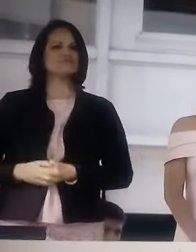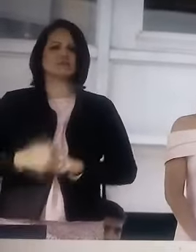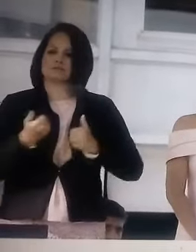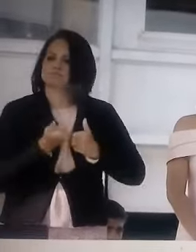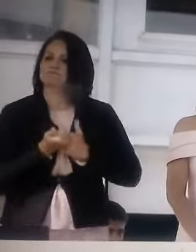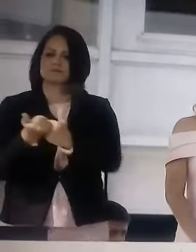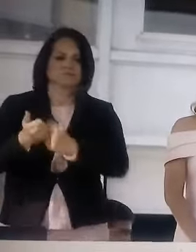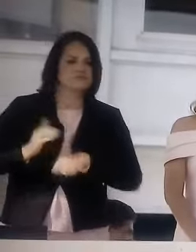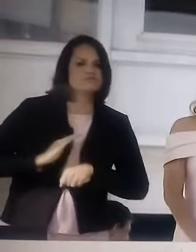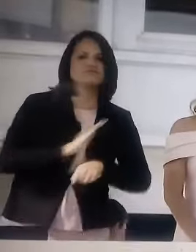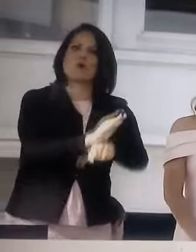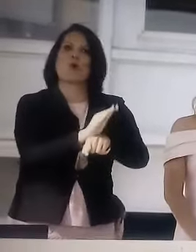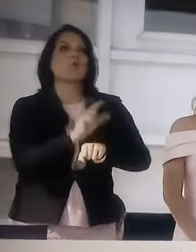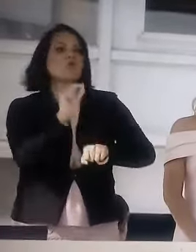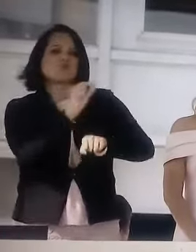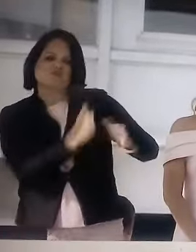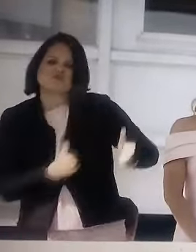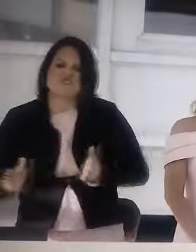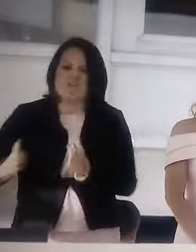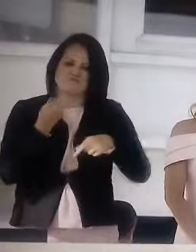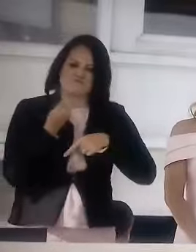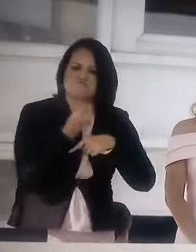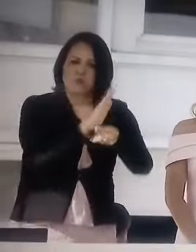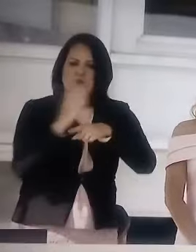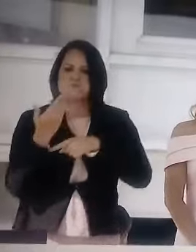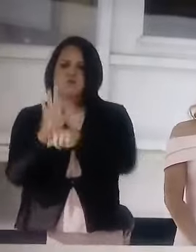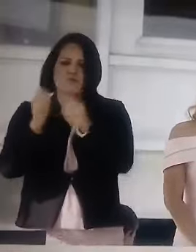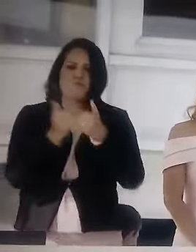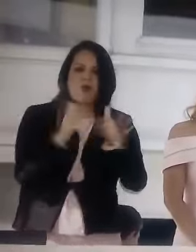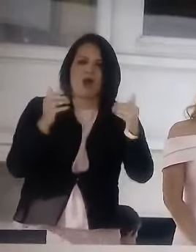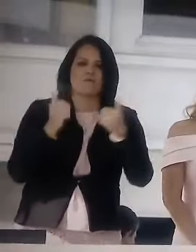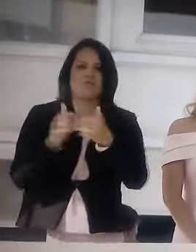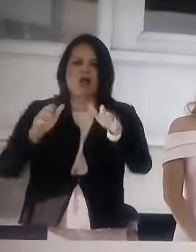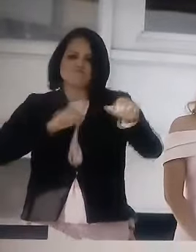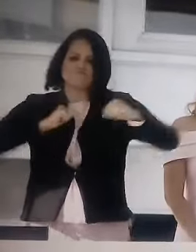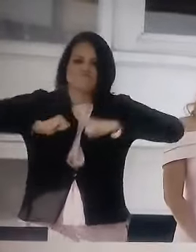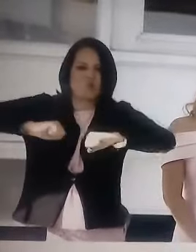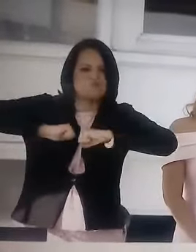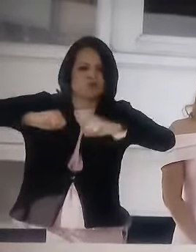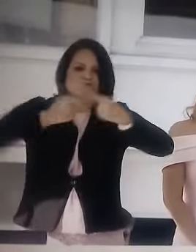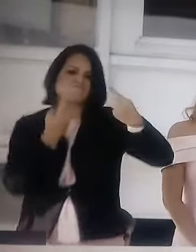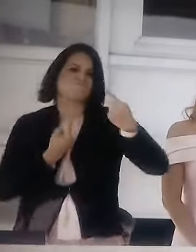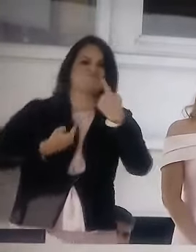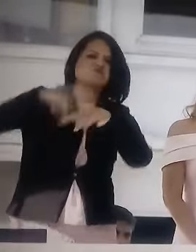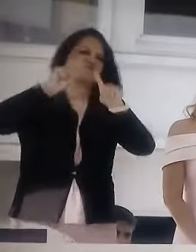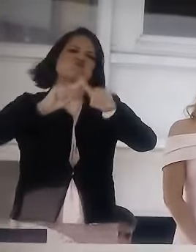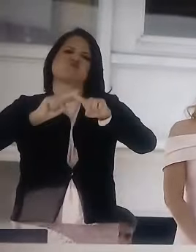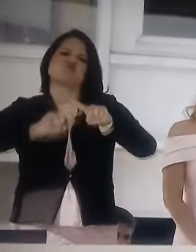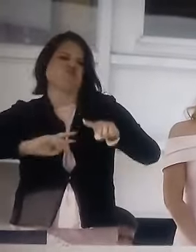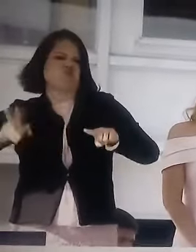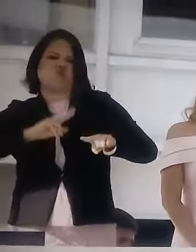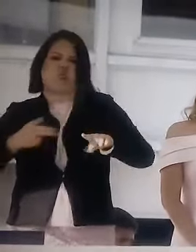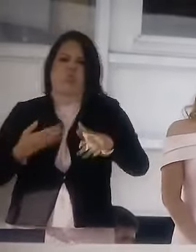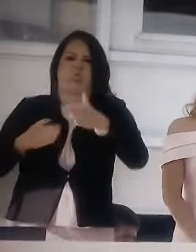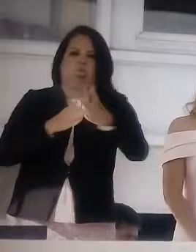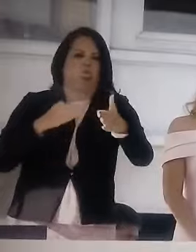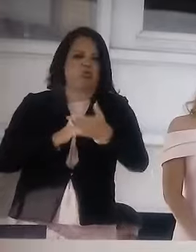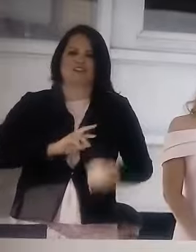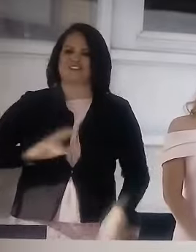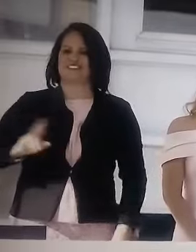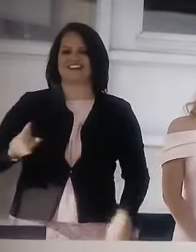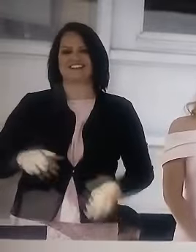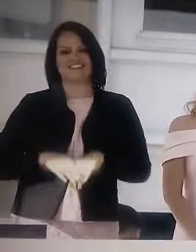apoiando e pavimentando o caminho que nos levará a um futuro melhor, ao invés de criar pedágios e barreiras.